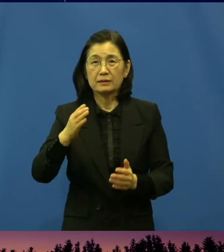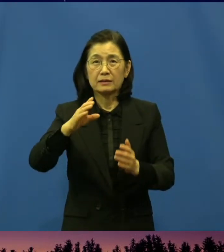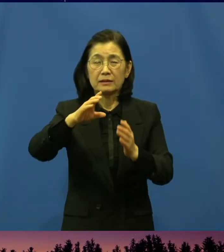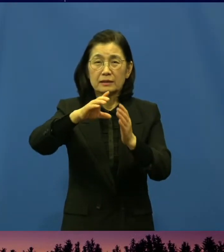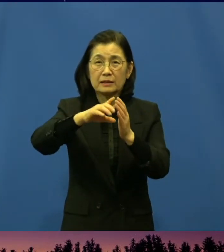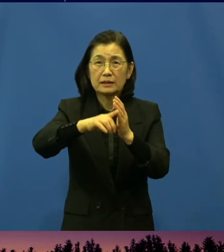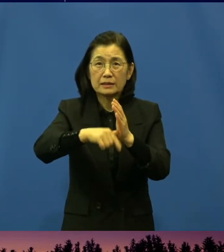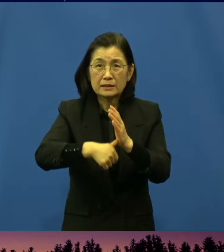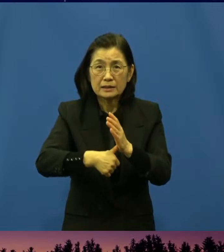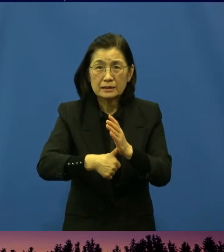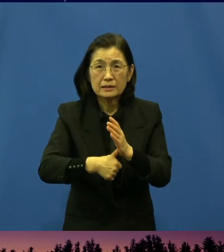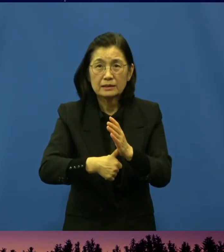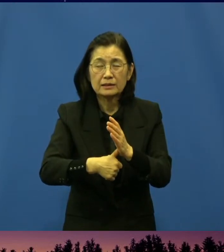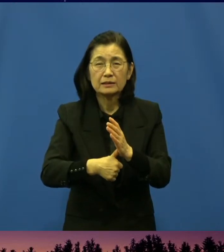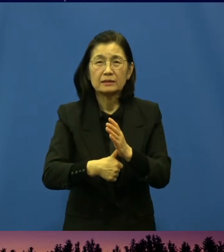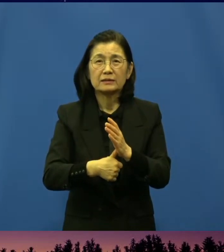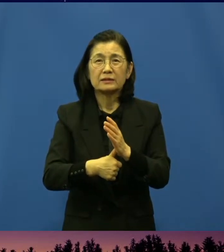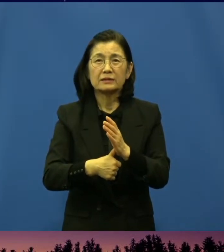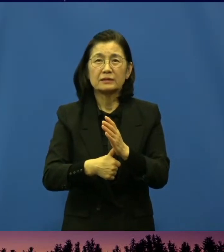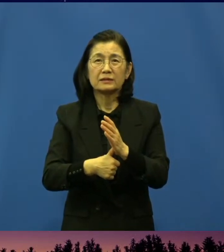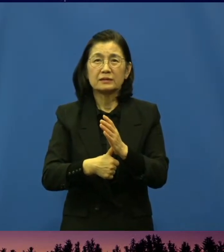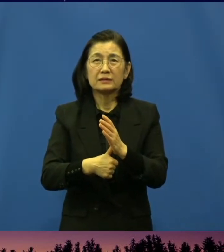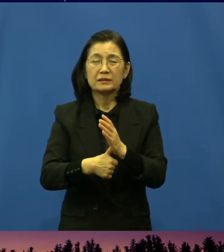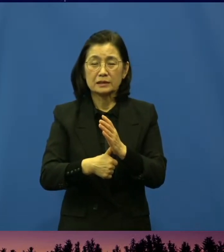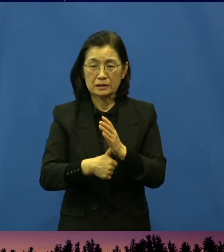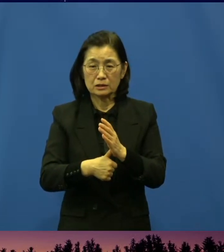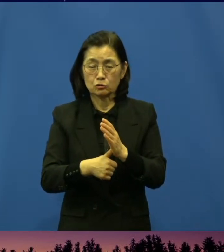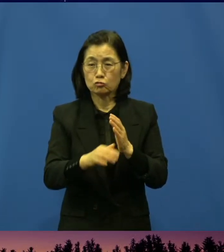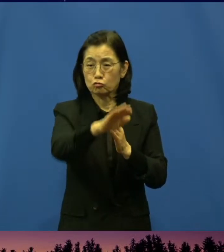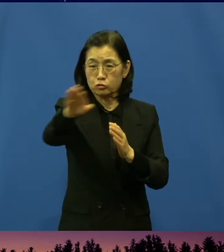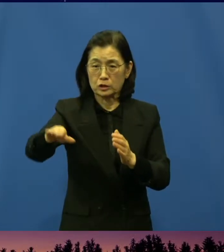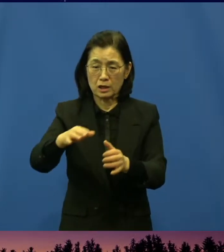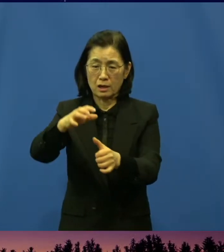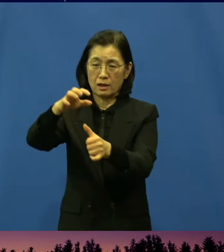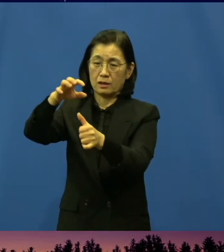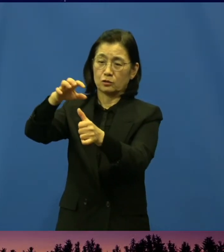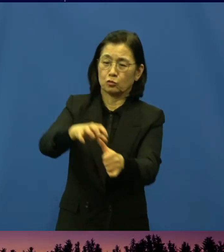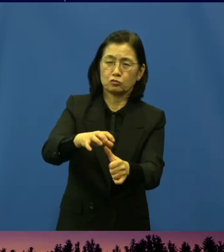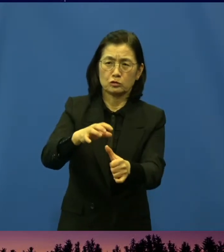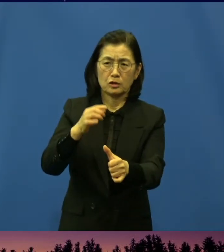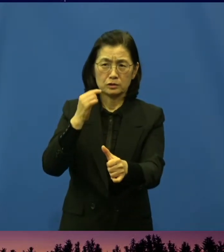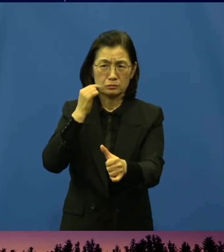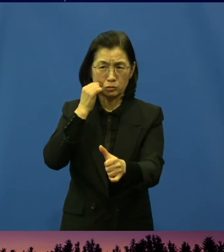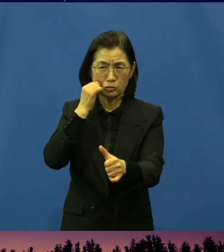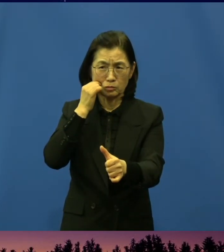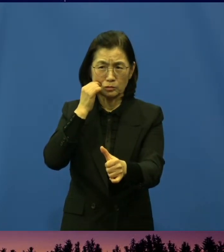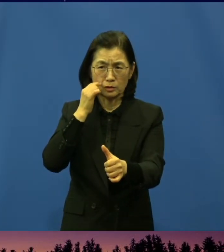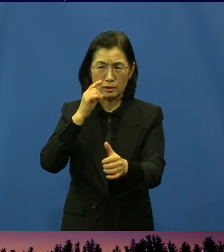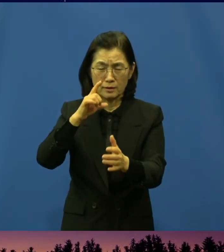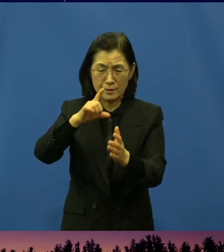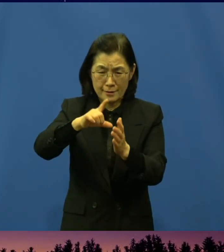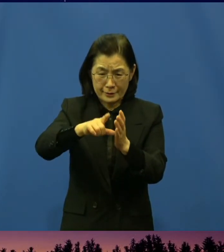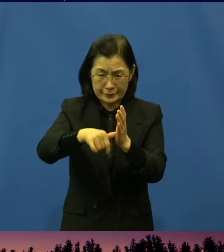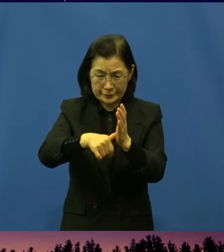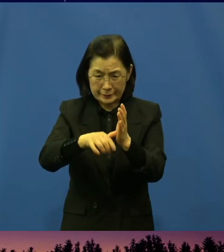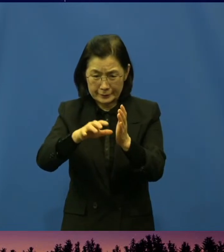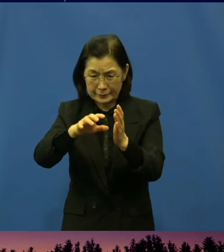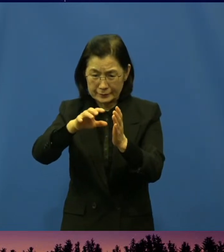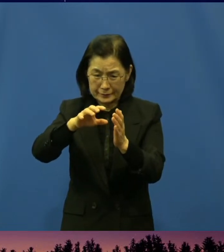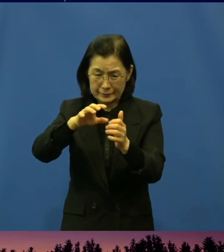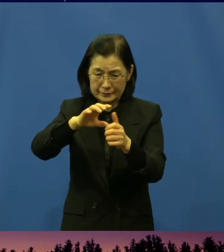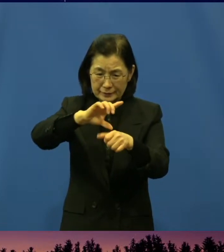왜? 시간은 우리의 통제를 벗어난 거예요. 그게 인간의 유형입니다. 우리가 시간을 컨트롤할 수 있으면 우리는